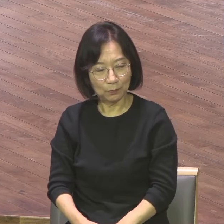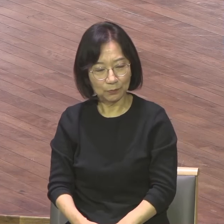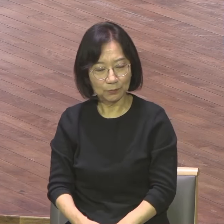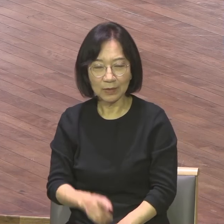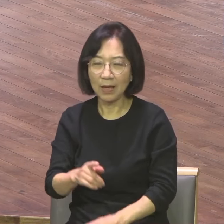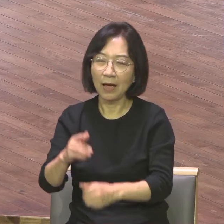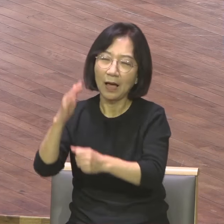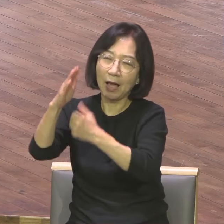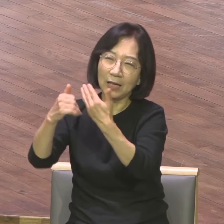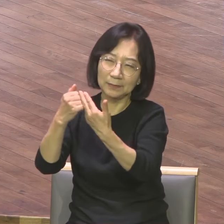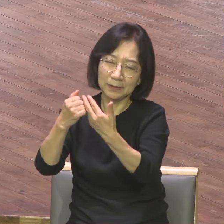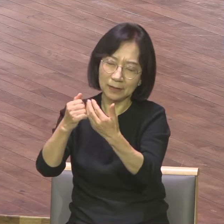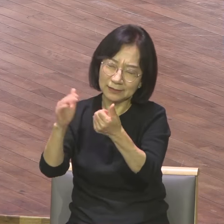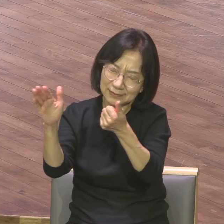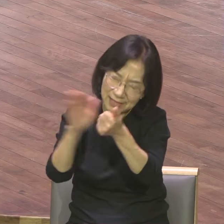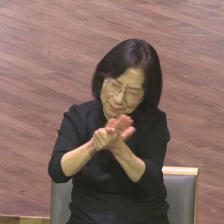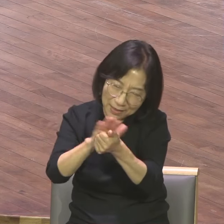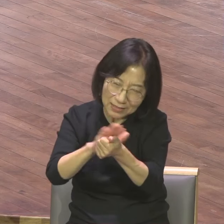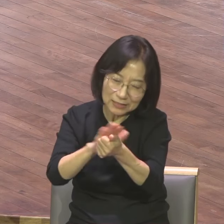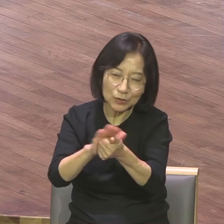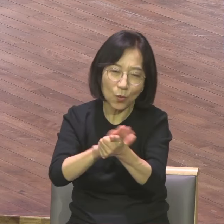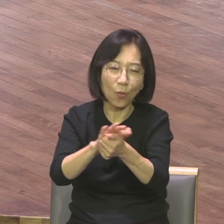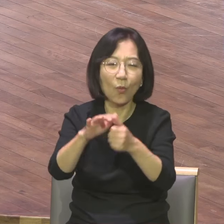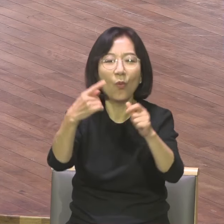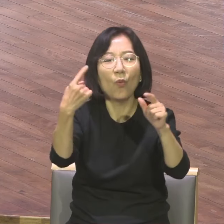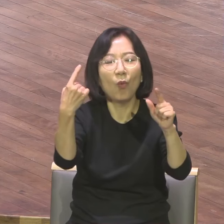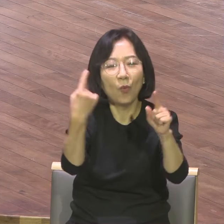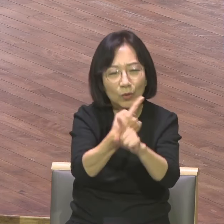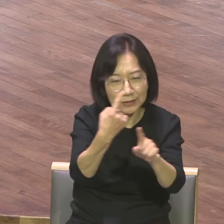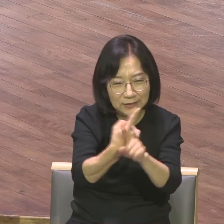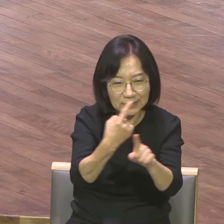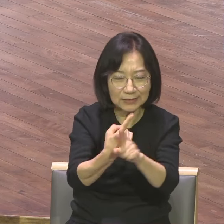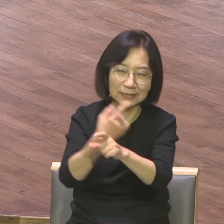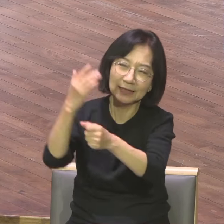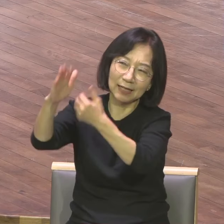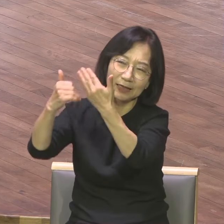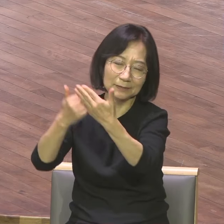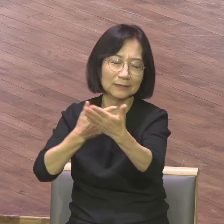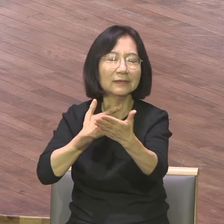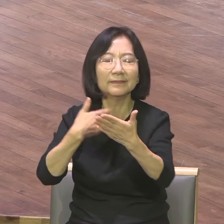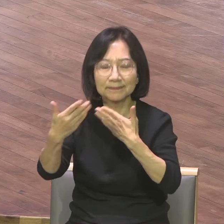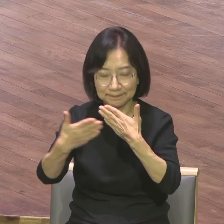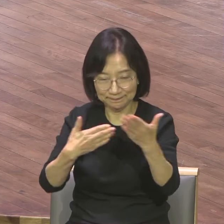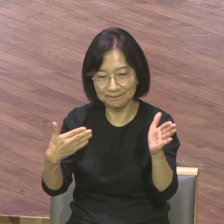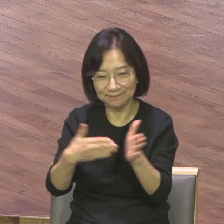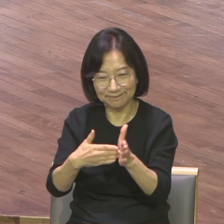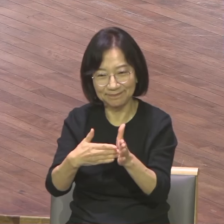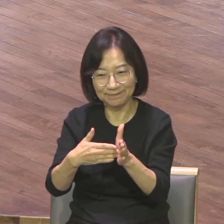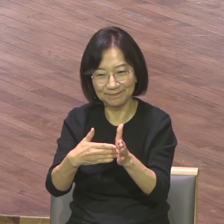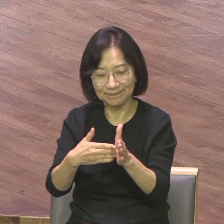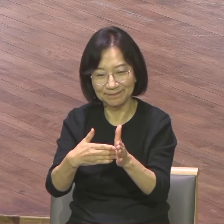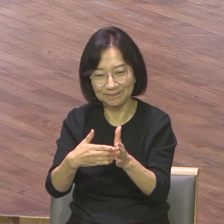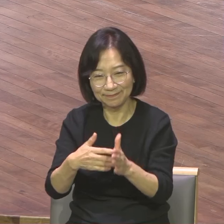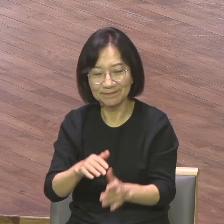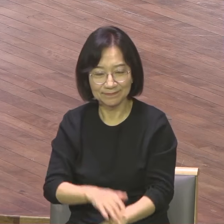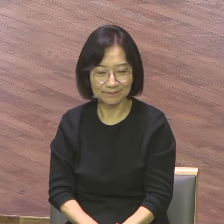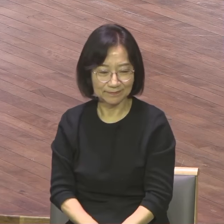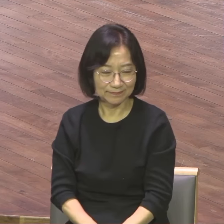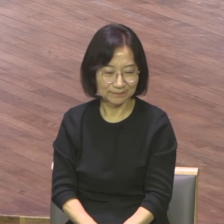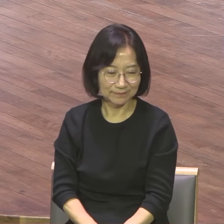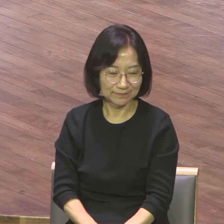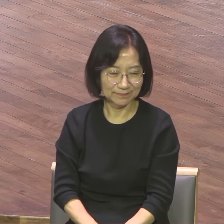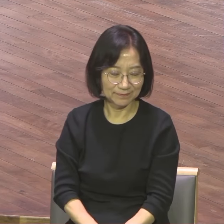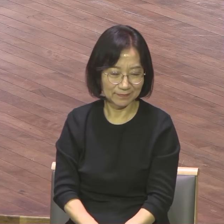삼으시고 고치시는 하나님을 요셉은 체험했다는 거예요. 체험했다는 겁니다.